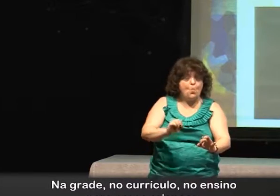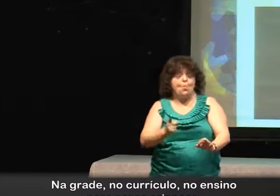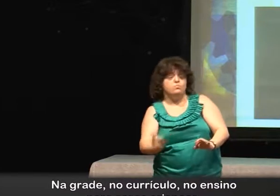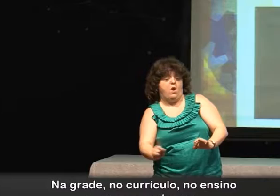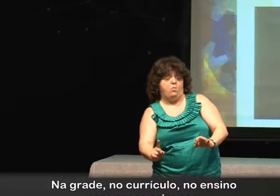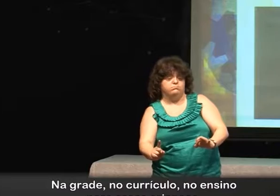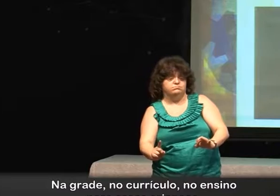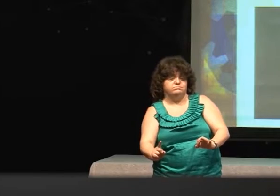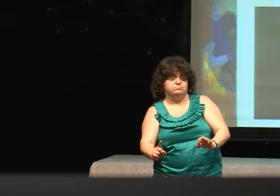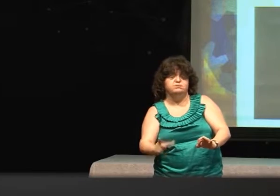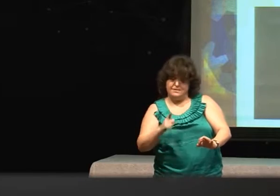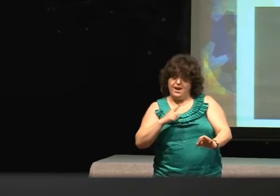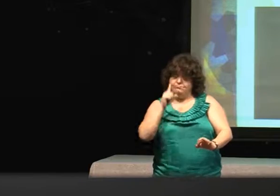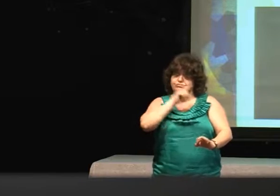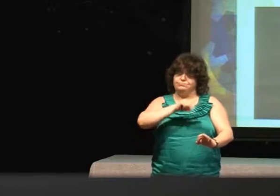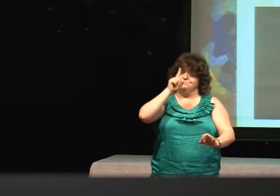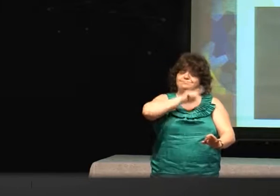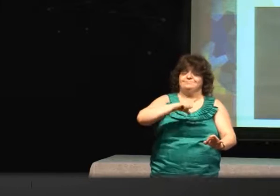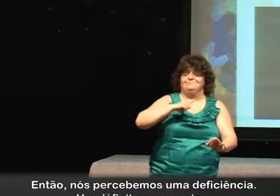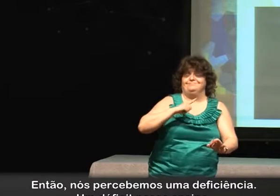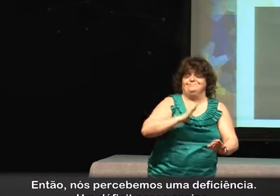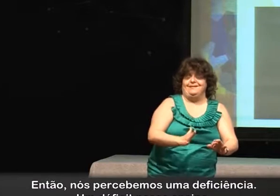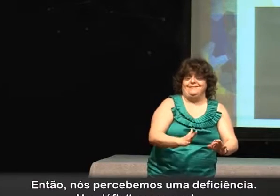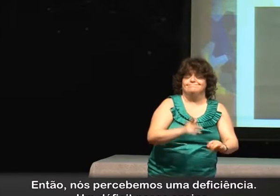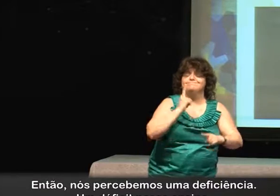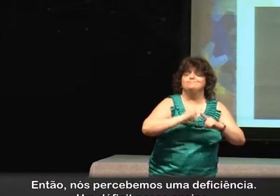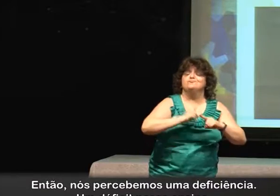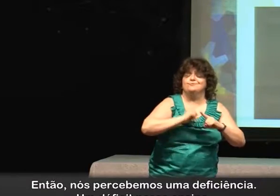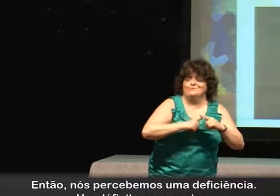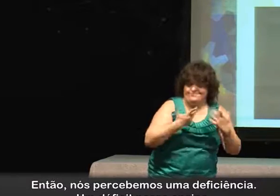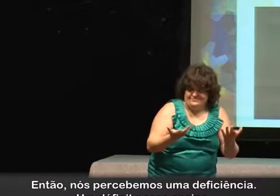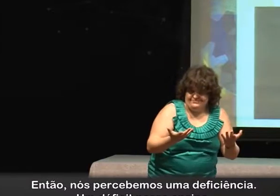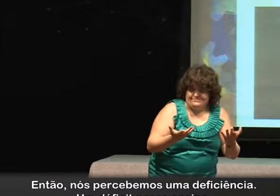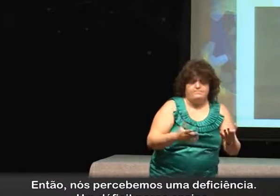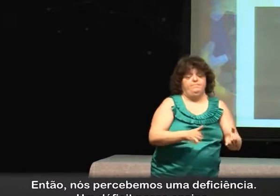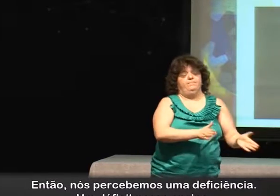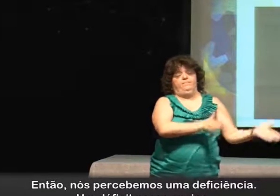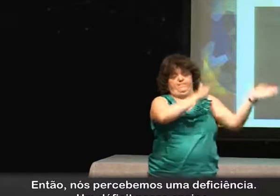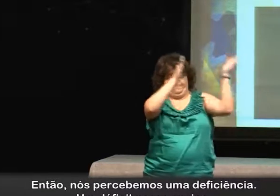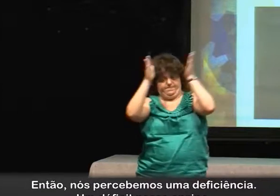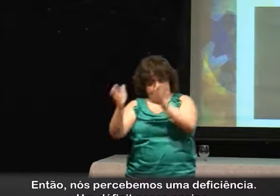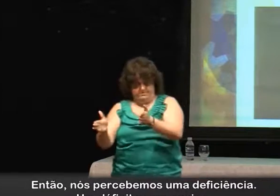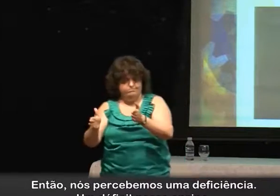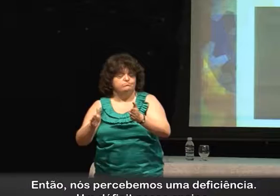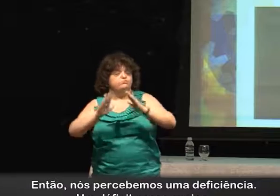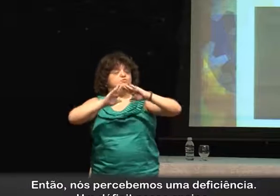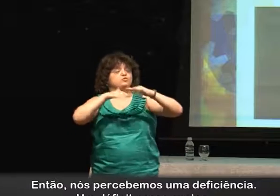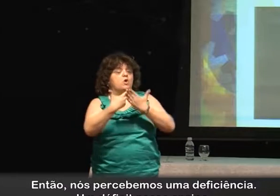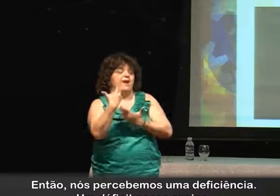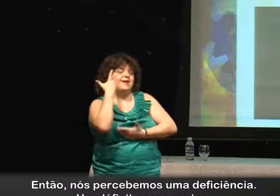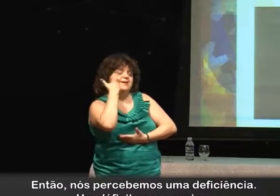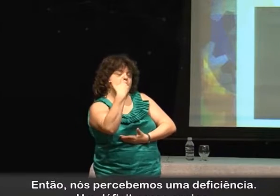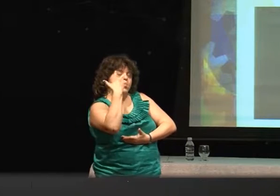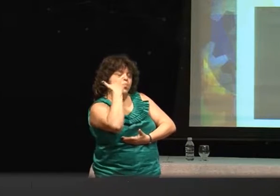essas crianças? Então, nós percebemos uma deficiência, um déficit nesse ensino.